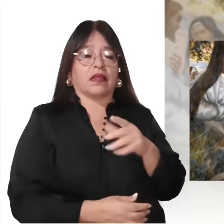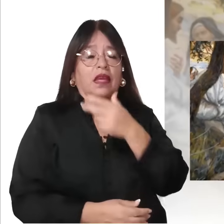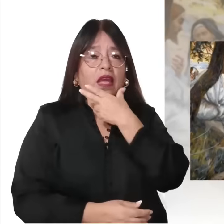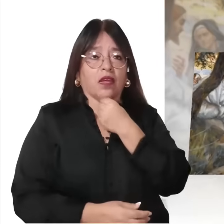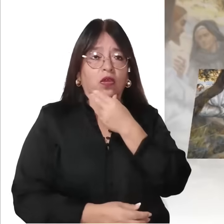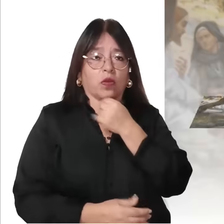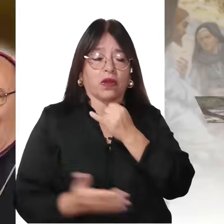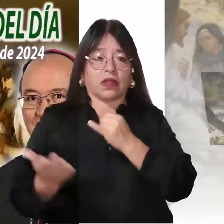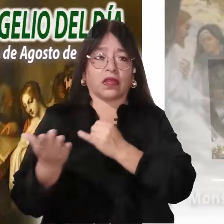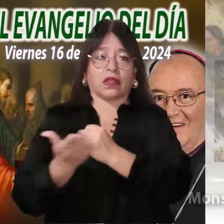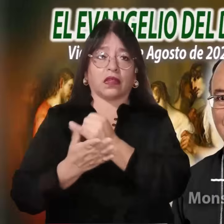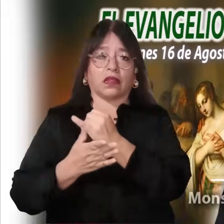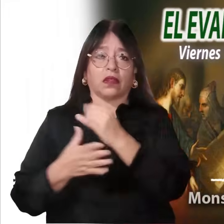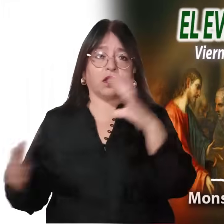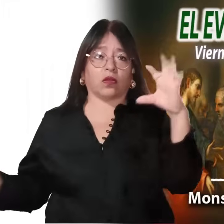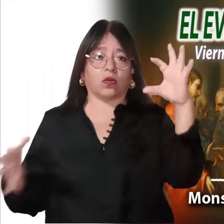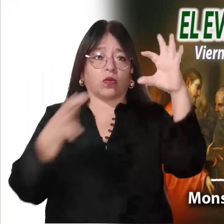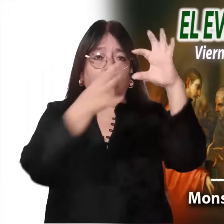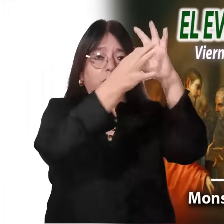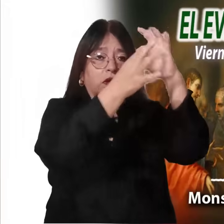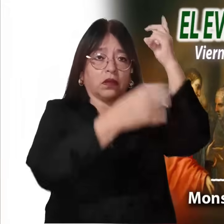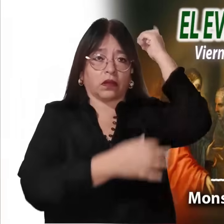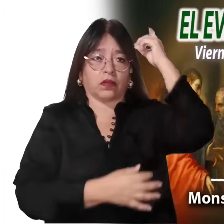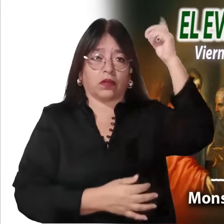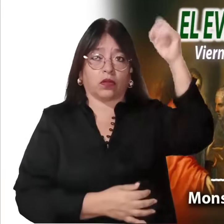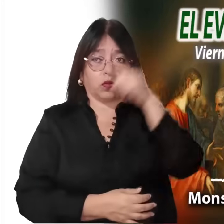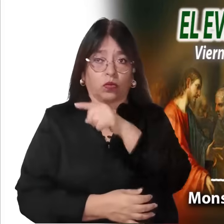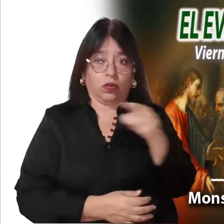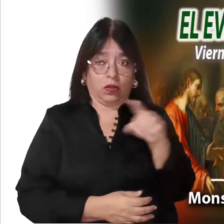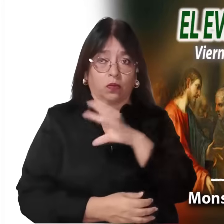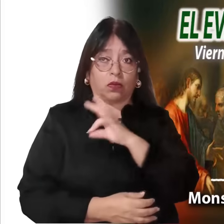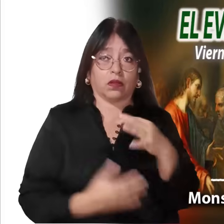comprenda aquel que pueda comprenderlo. Palabra del Señor.